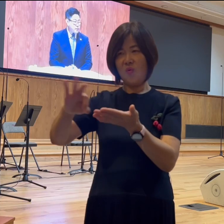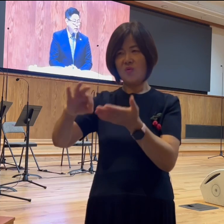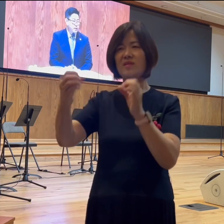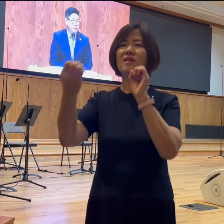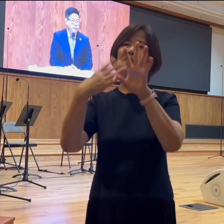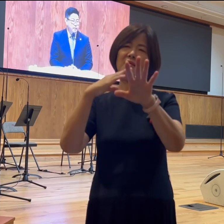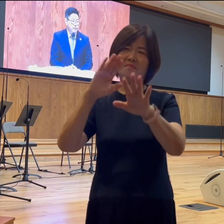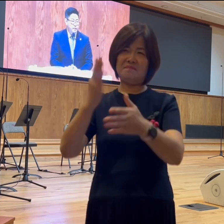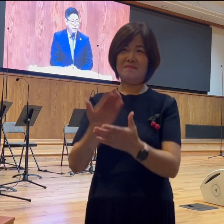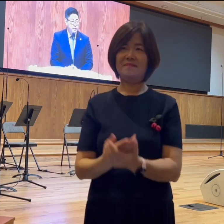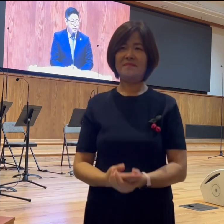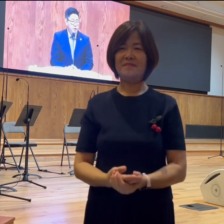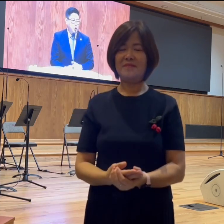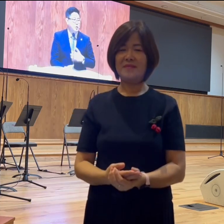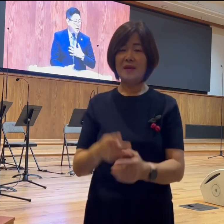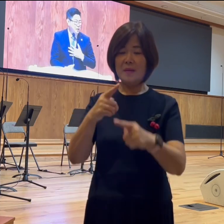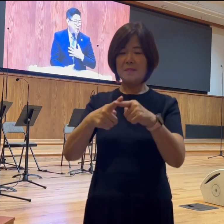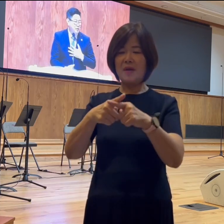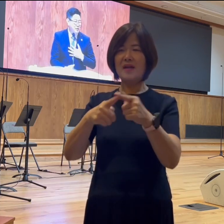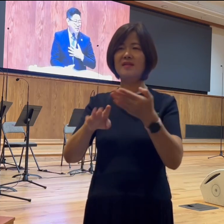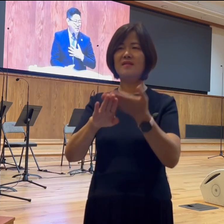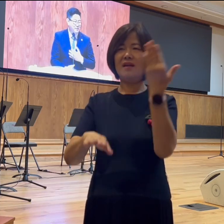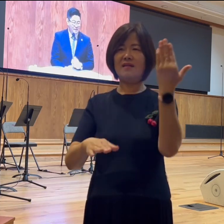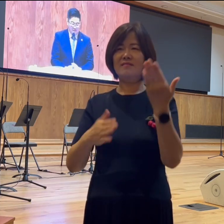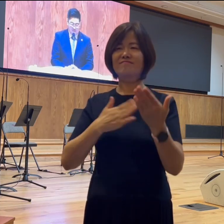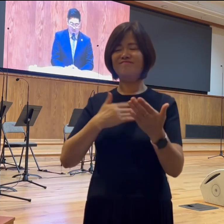대답했습니다. 저도 찔리더라고요.